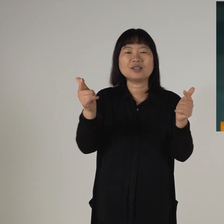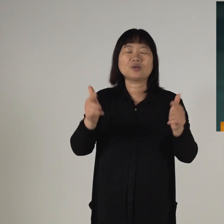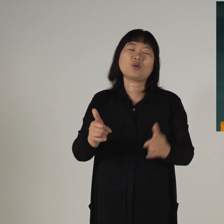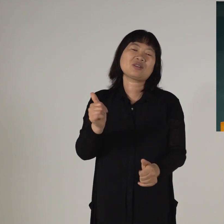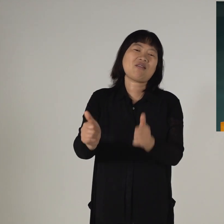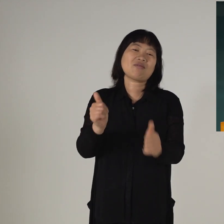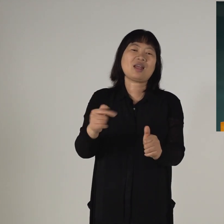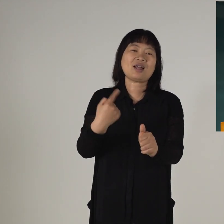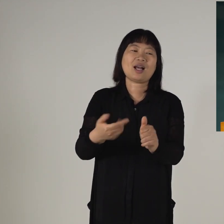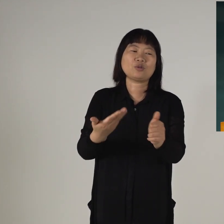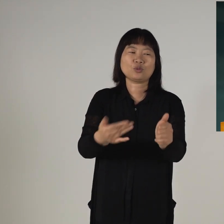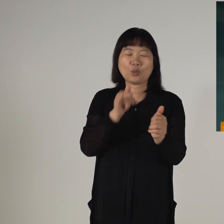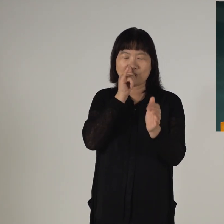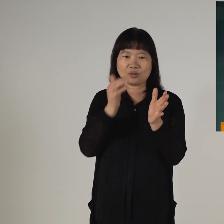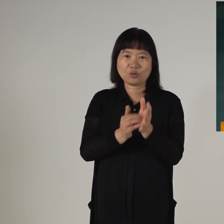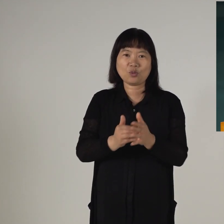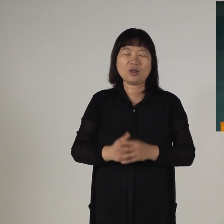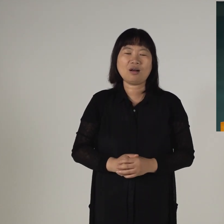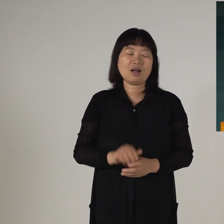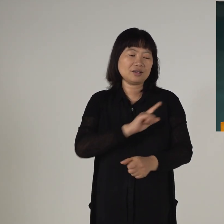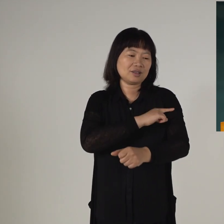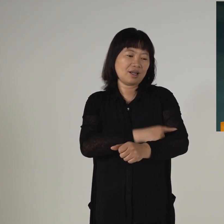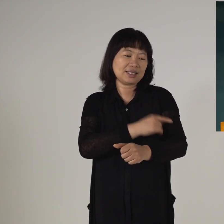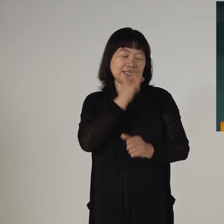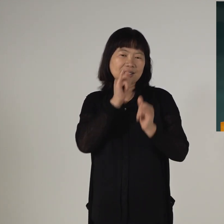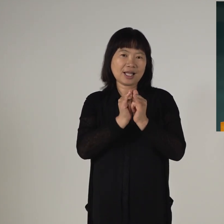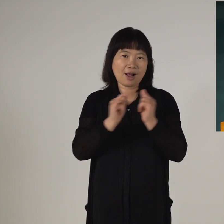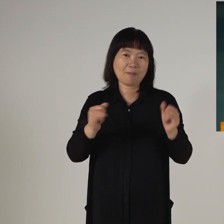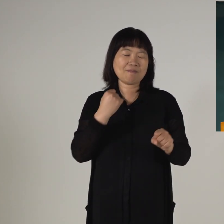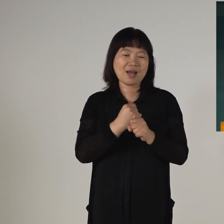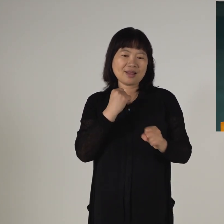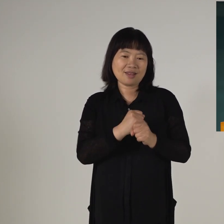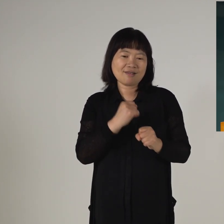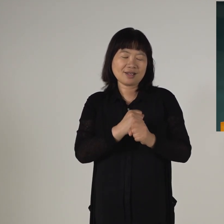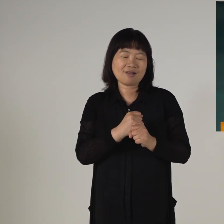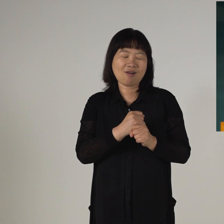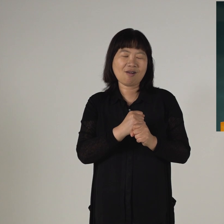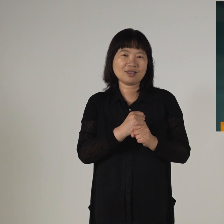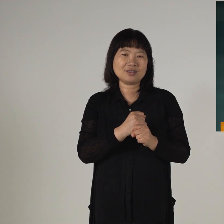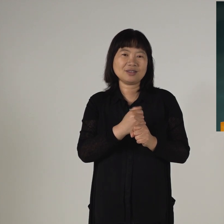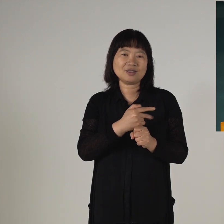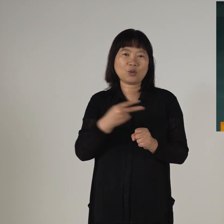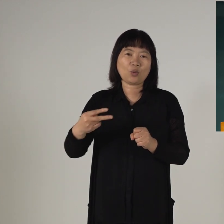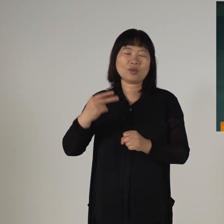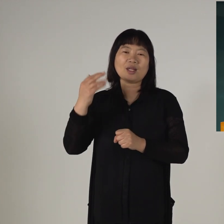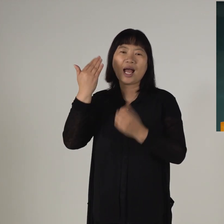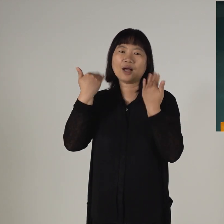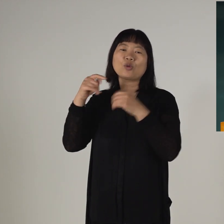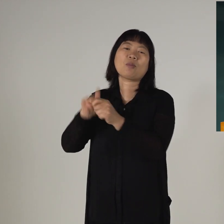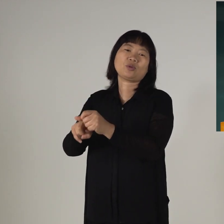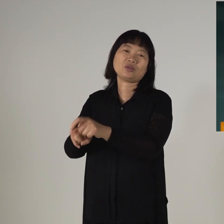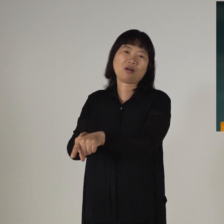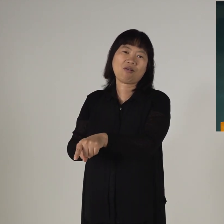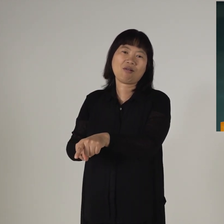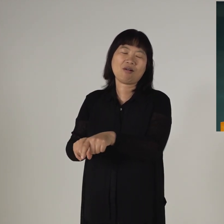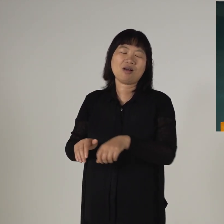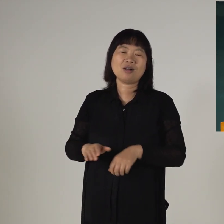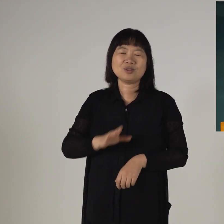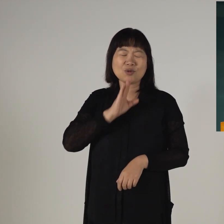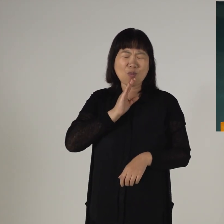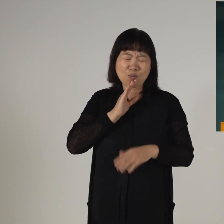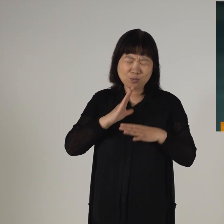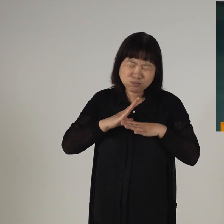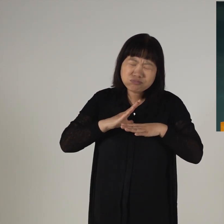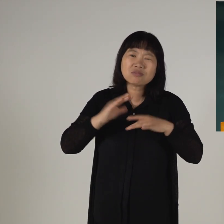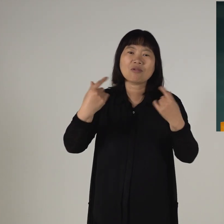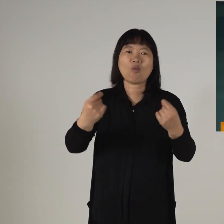경쟁을 가르치고 능력 있는 사람으로 만들어내는 것이 학교의 목표가 되어버렸어요. 이게 얼마나 무서운 현실인지